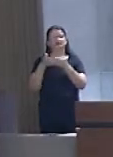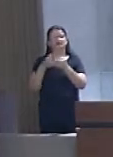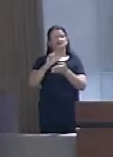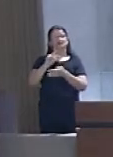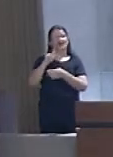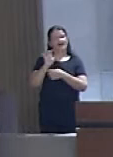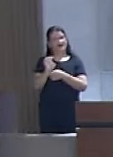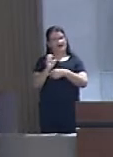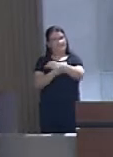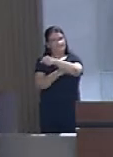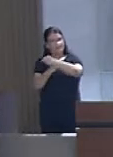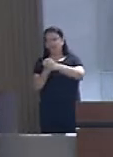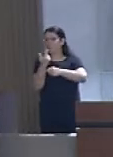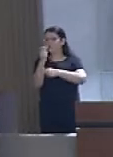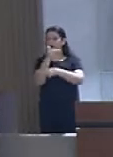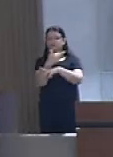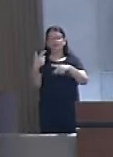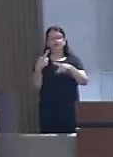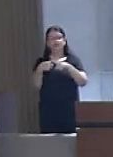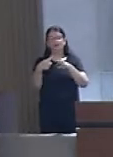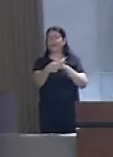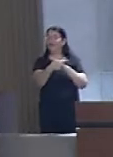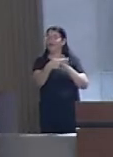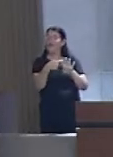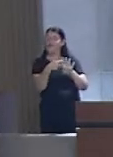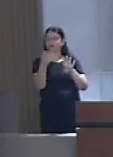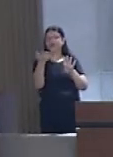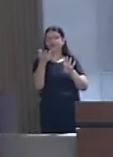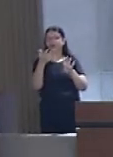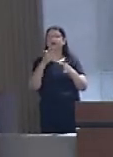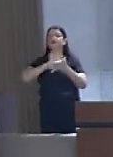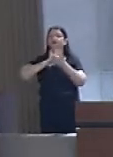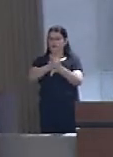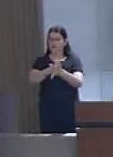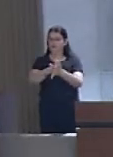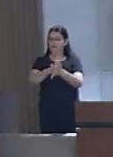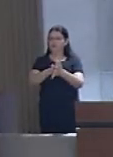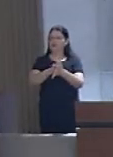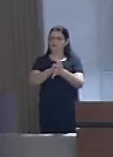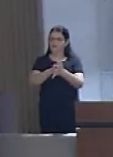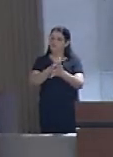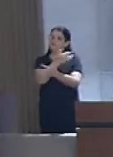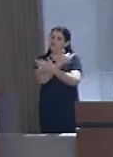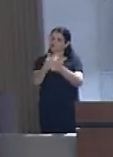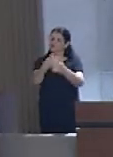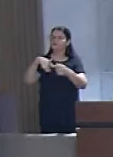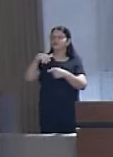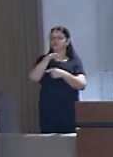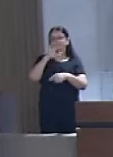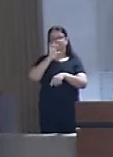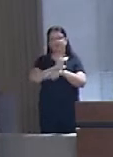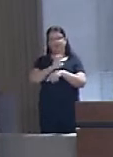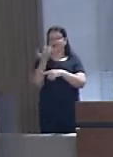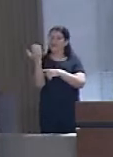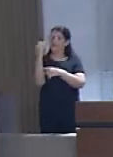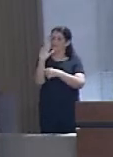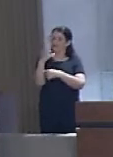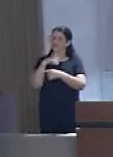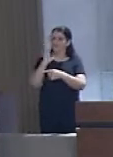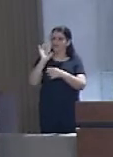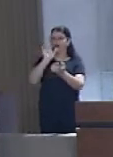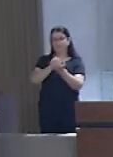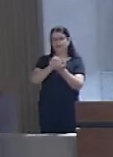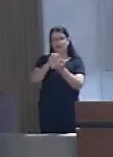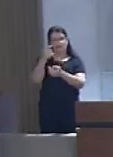Porque esses atores querem, na verdade, também destruir o parque público estadual e querem implementar em Pernambuco